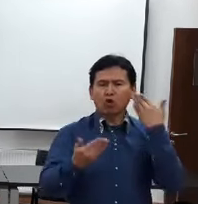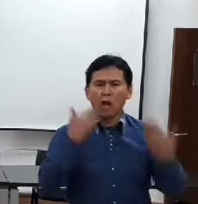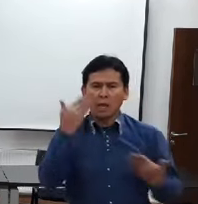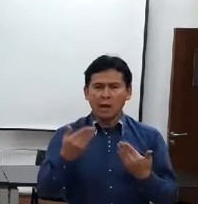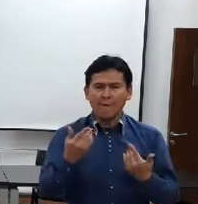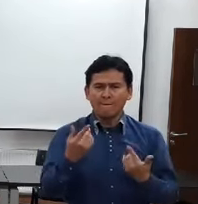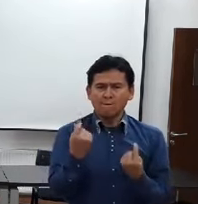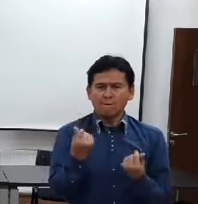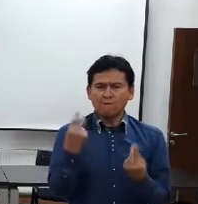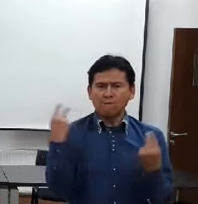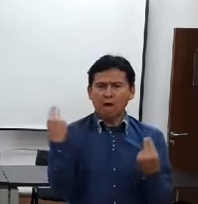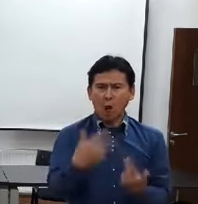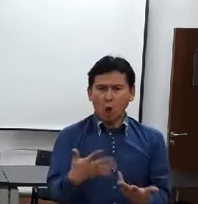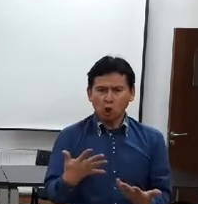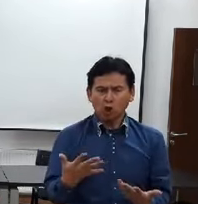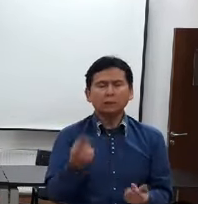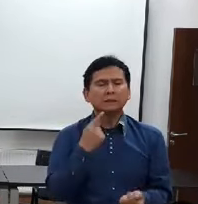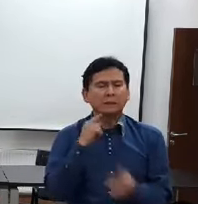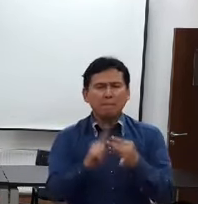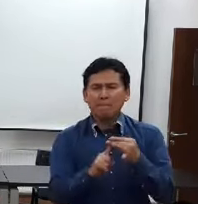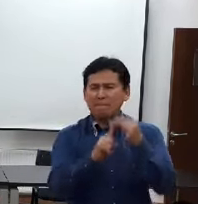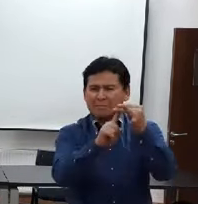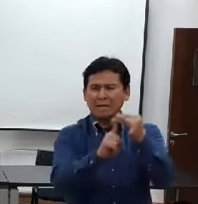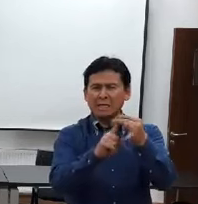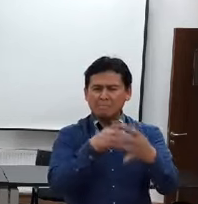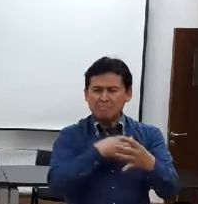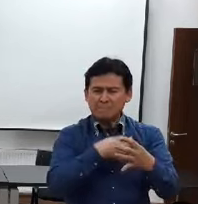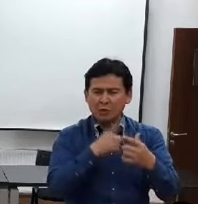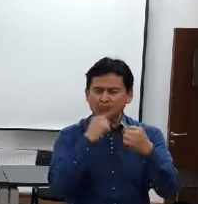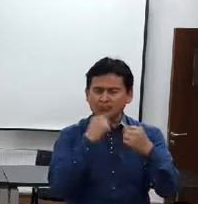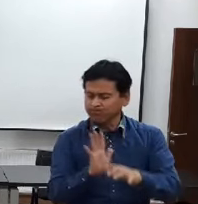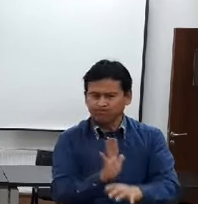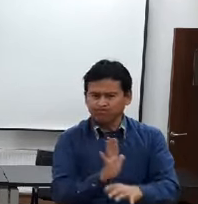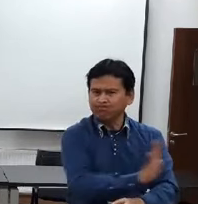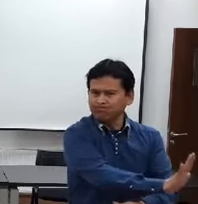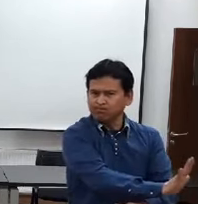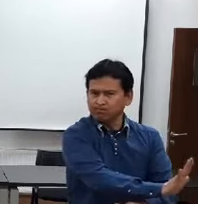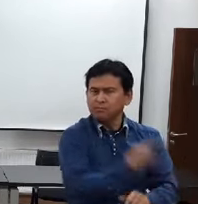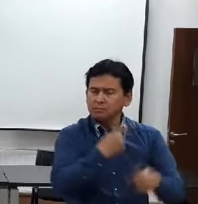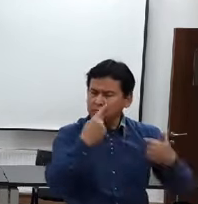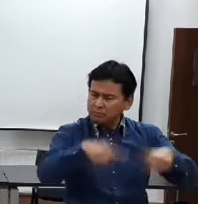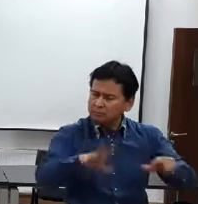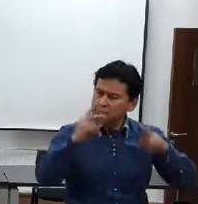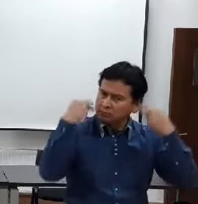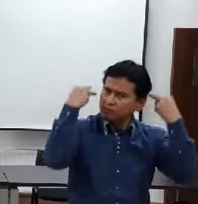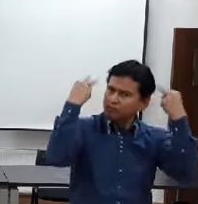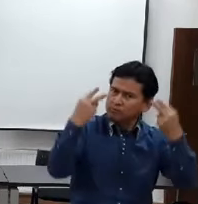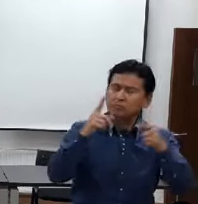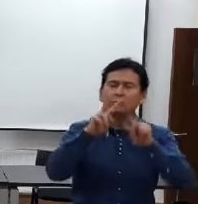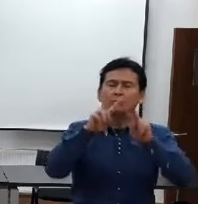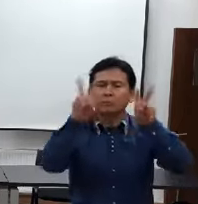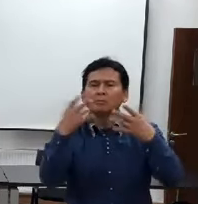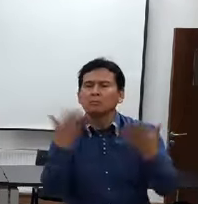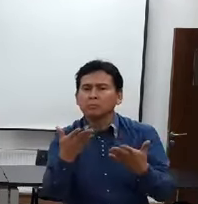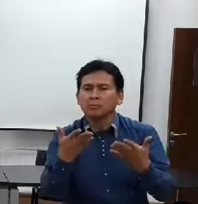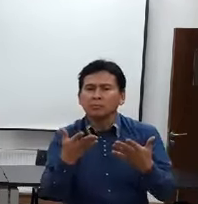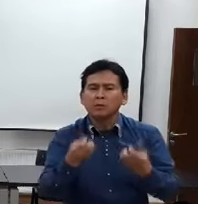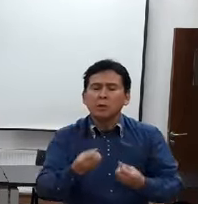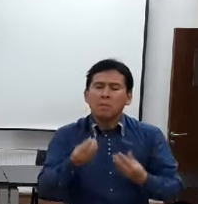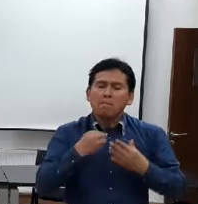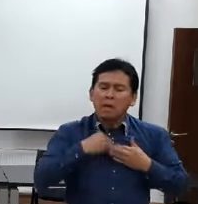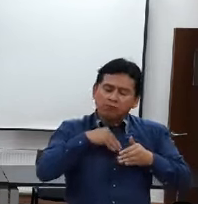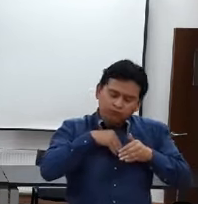nuestros valores y principalmente que el miedo y nuestras inseguridades nos hagan sacar a relucir lo